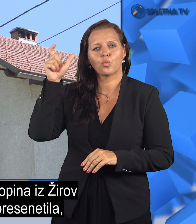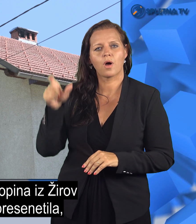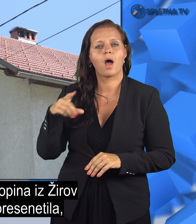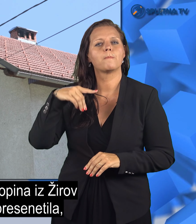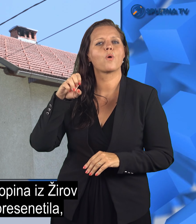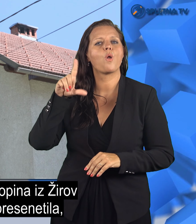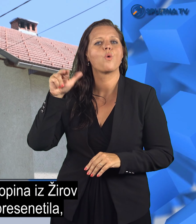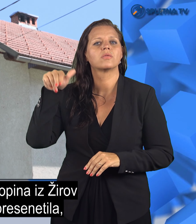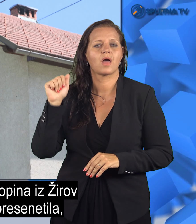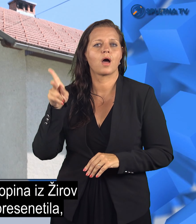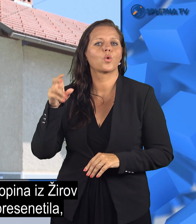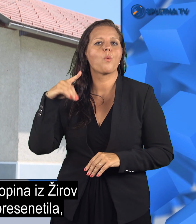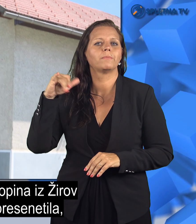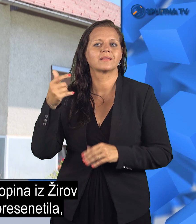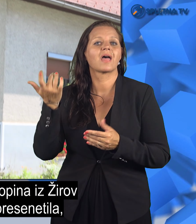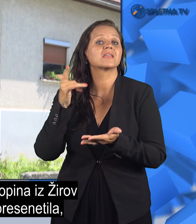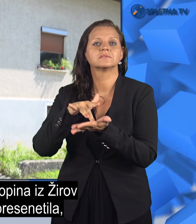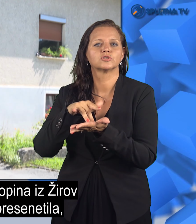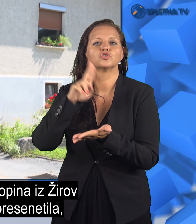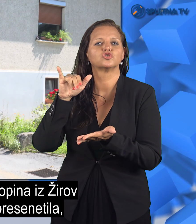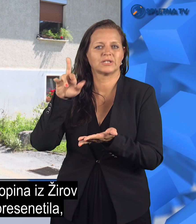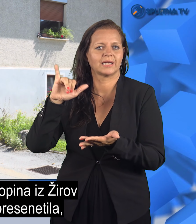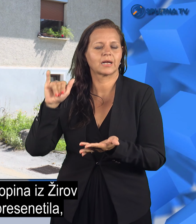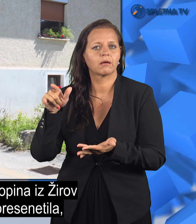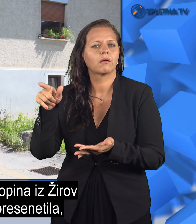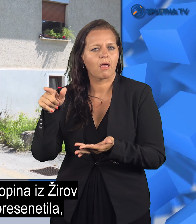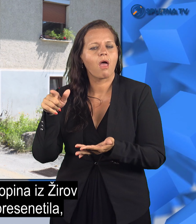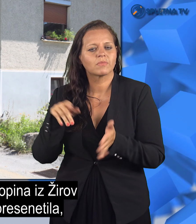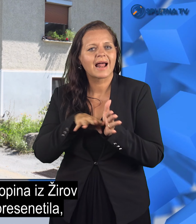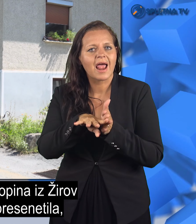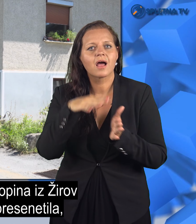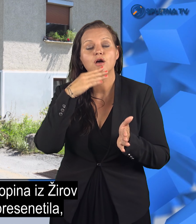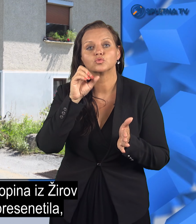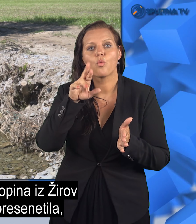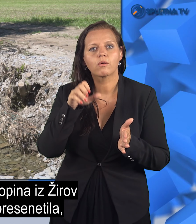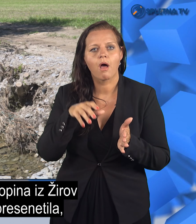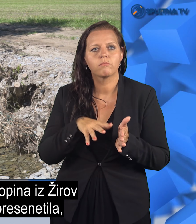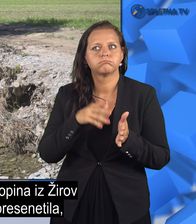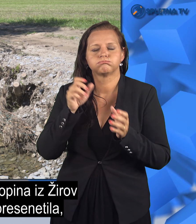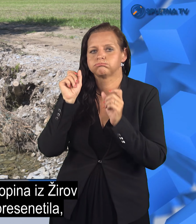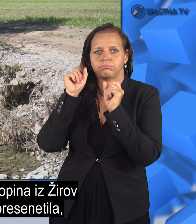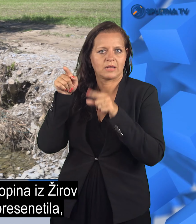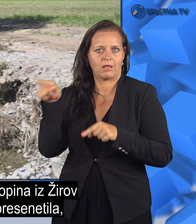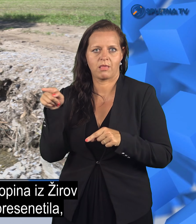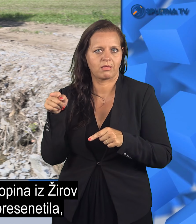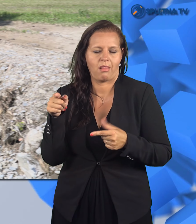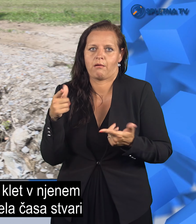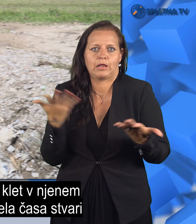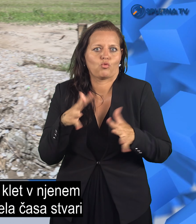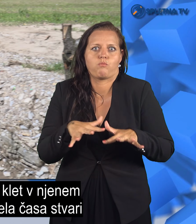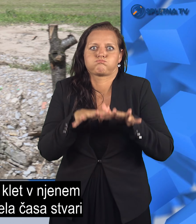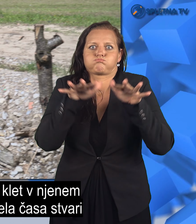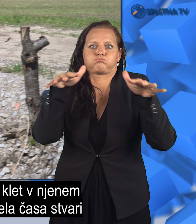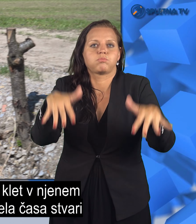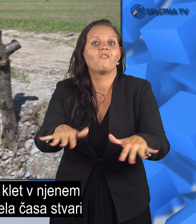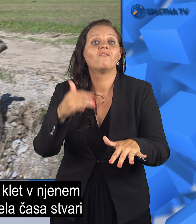Gluho Polono Kupina iz Žirov je reka Sora presenetila, ker je hitro zalila klet v njenem domu, zato ni imela časa